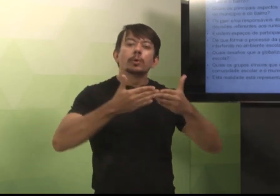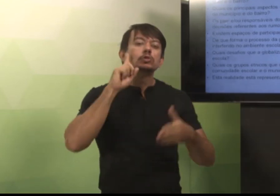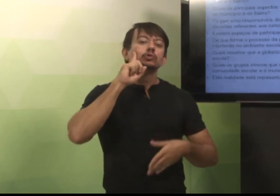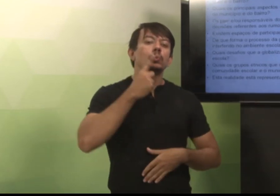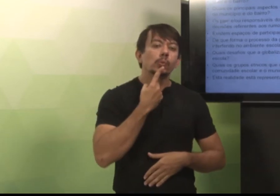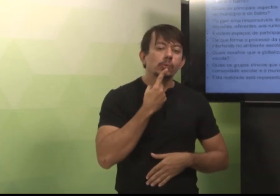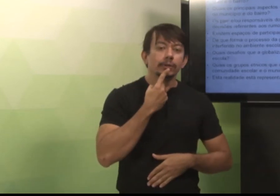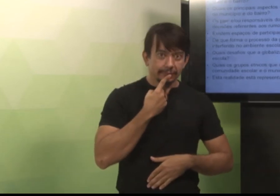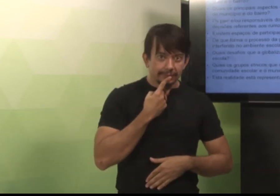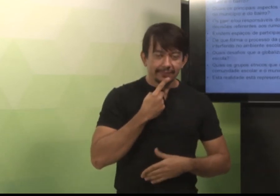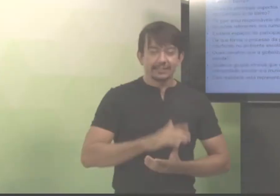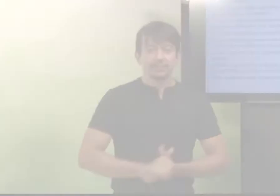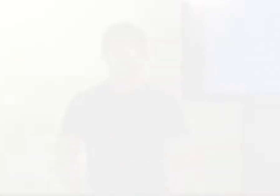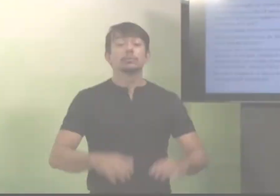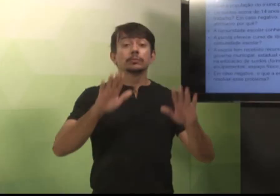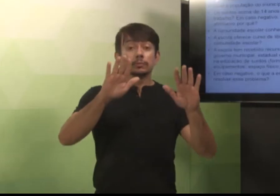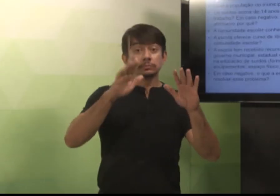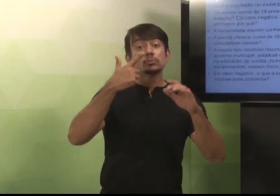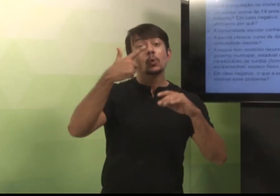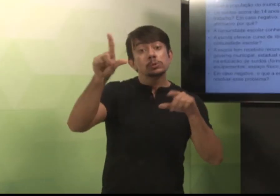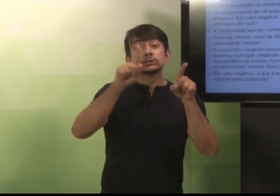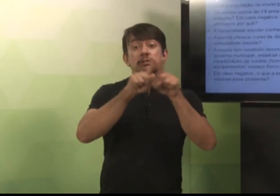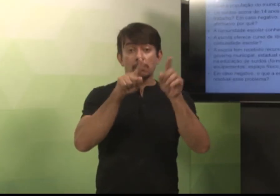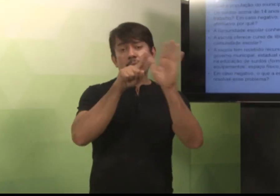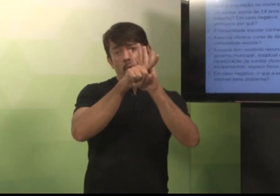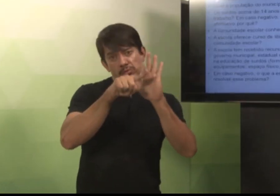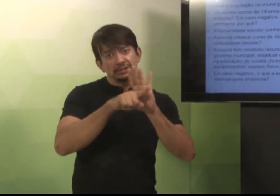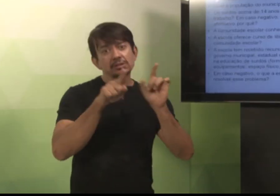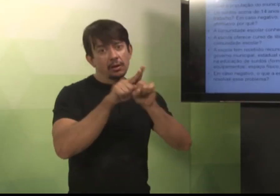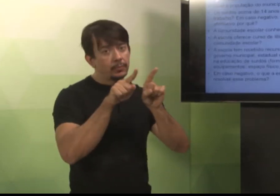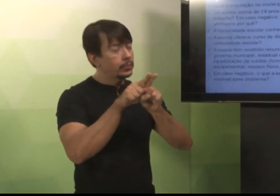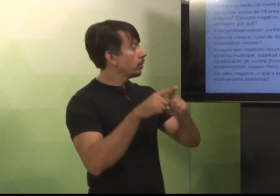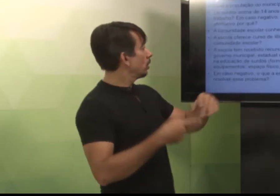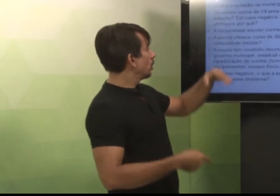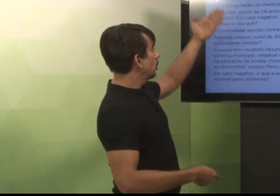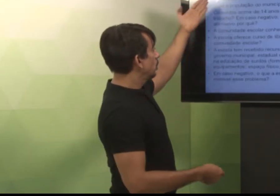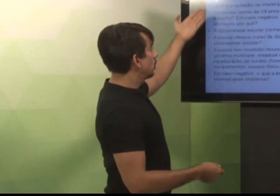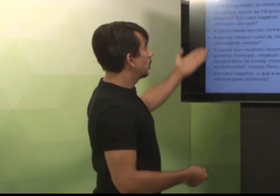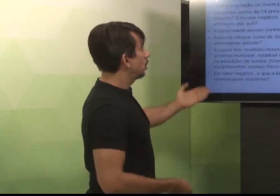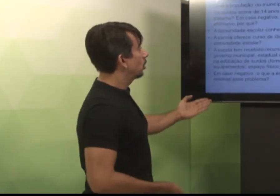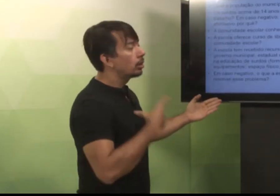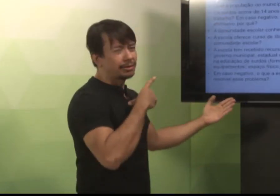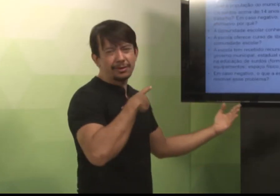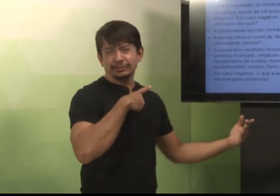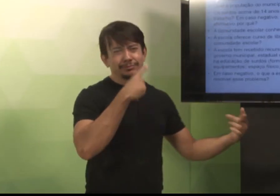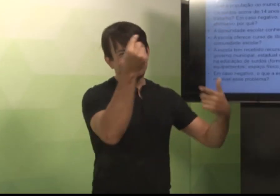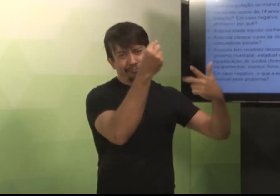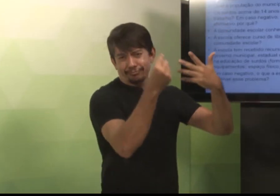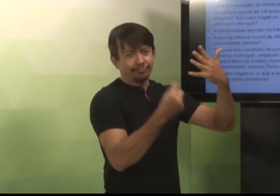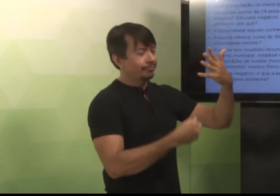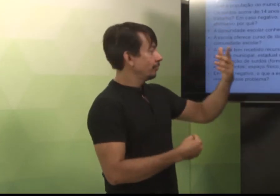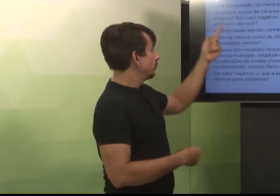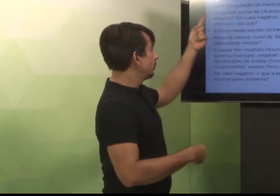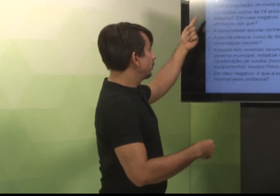Aqui, direcionado à comunidade escolar. Temos aqui também outras perguntas várias outras perguntas,